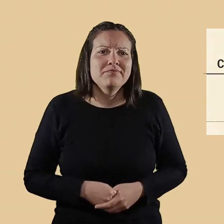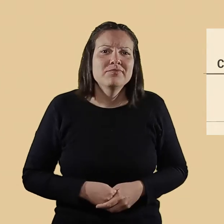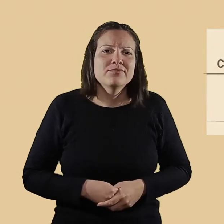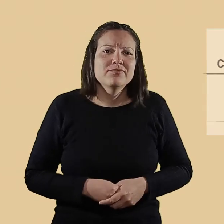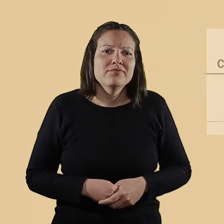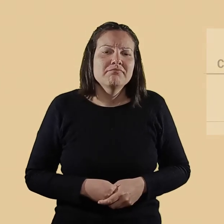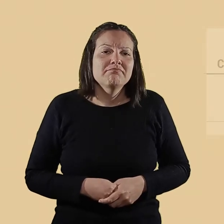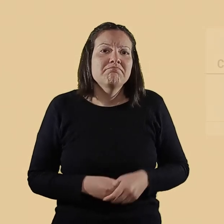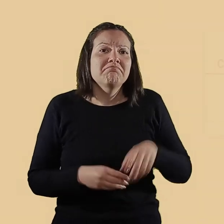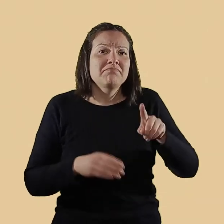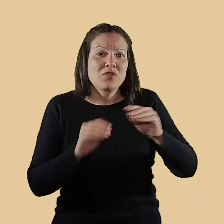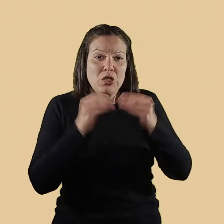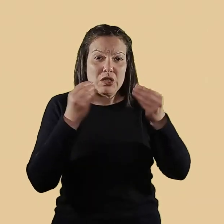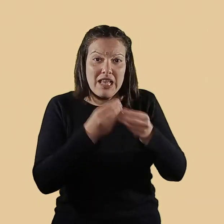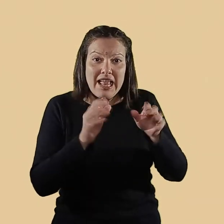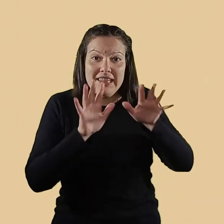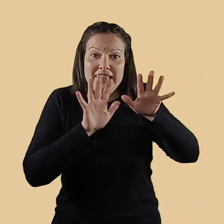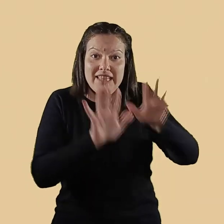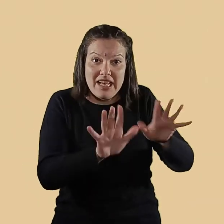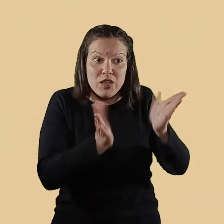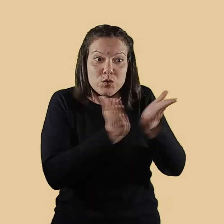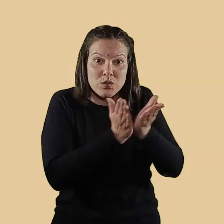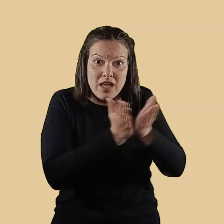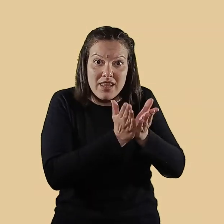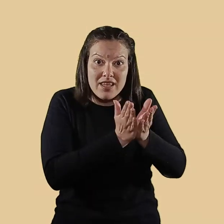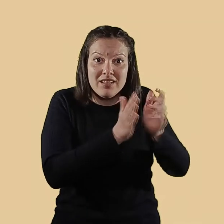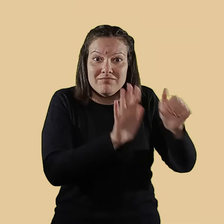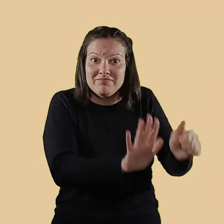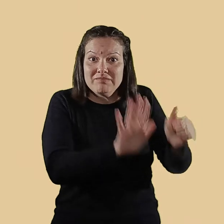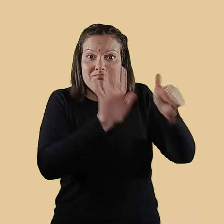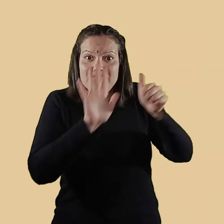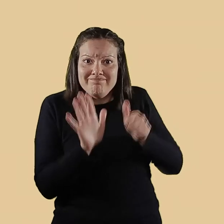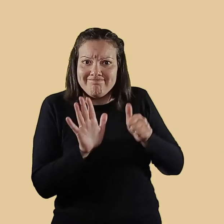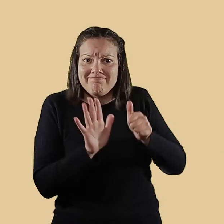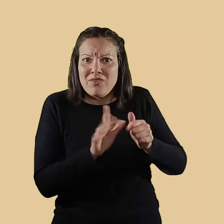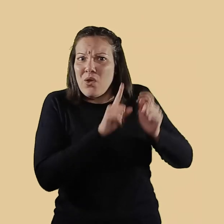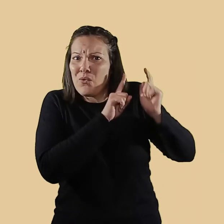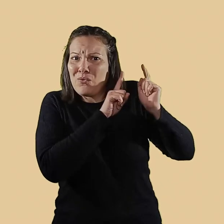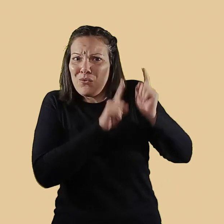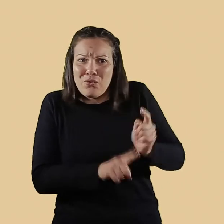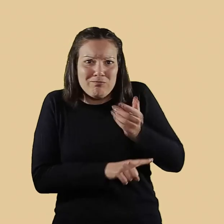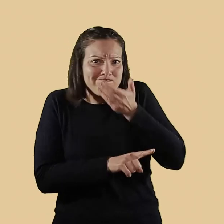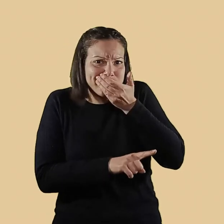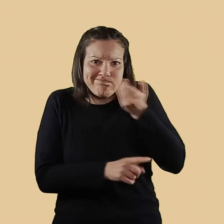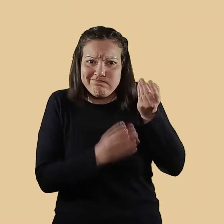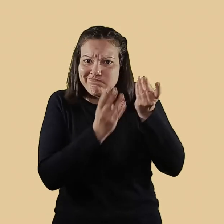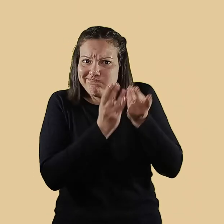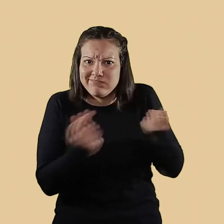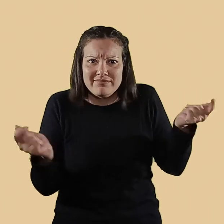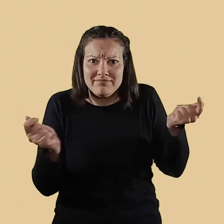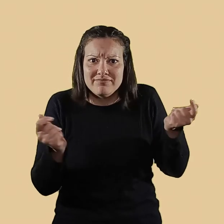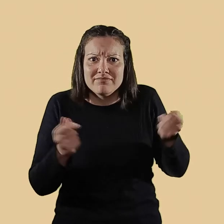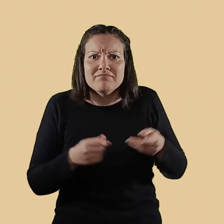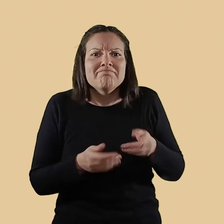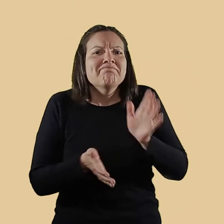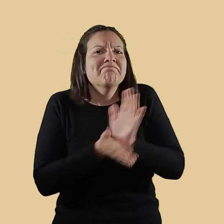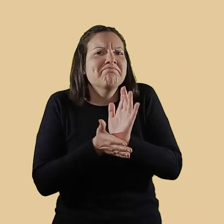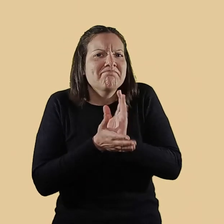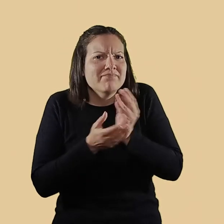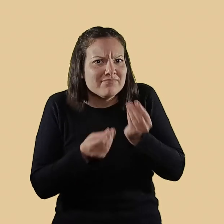De los 10 estudiantes, 6 de ellos aún siguen desaparecidos. Es decir, que hasta el día de